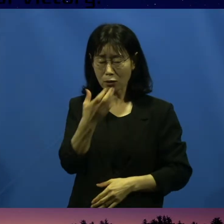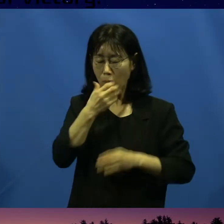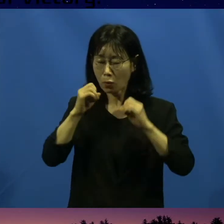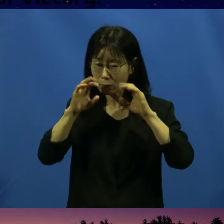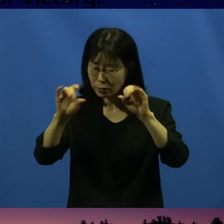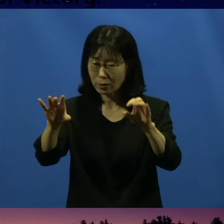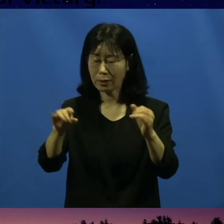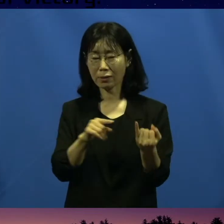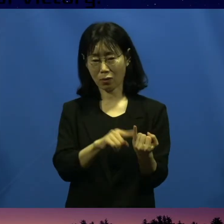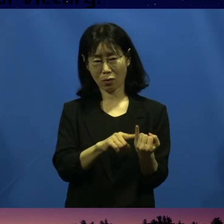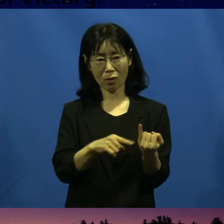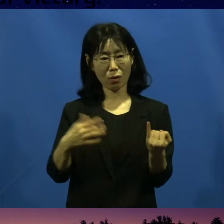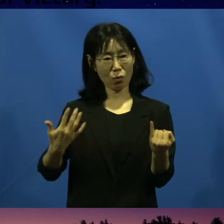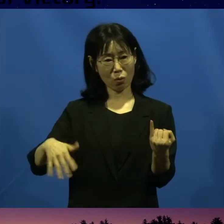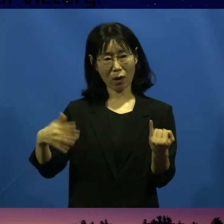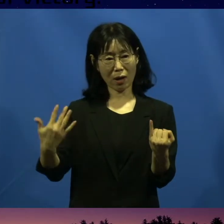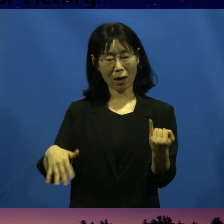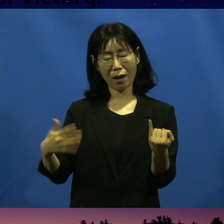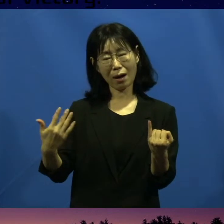엄청난 거죠,